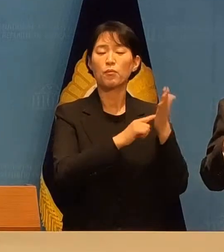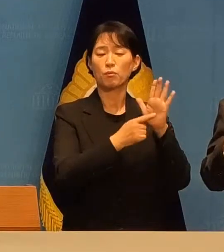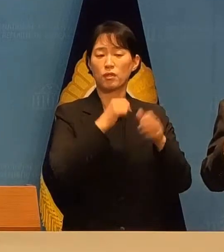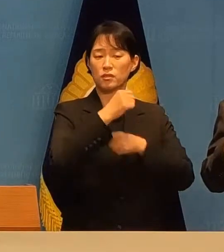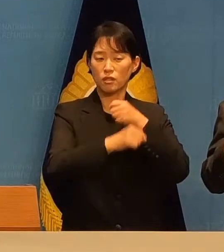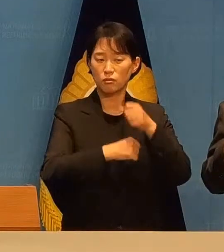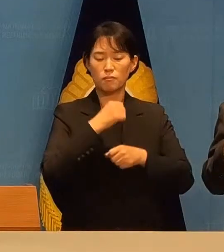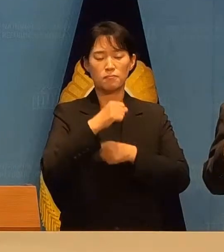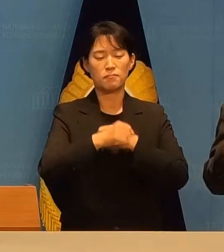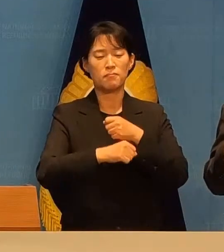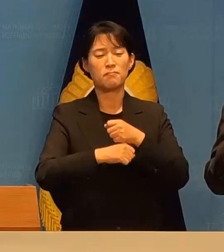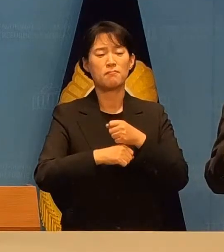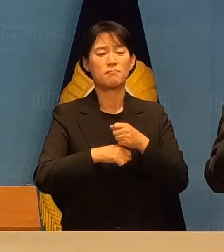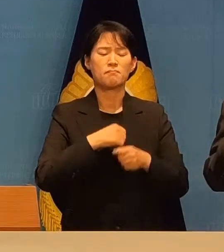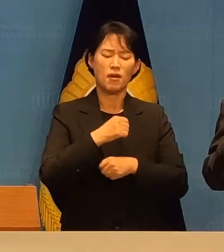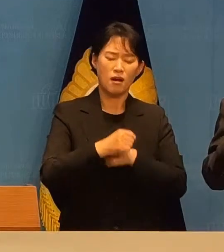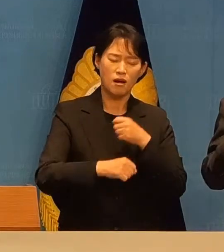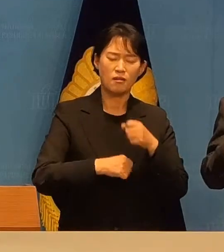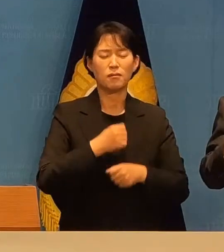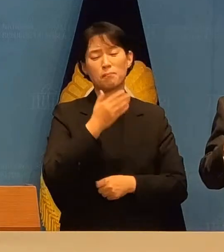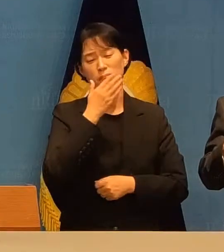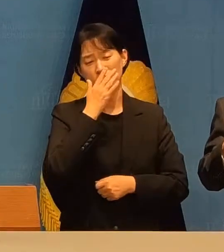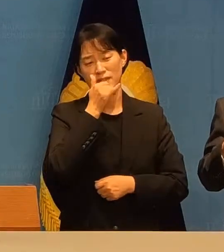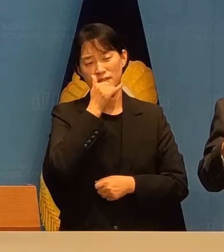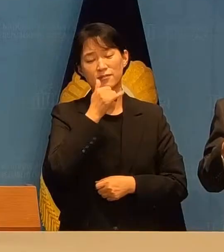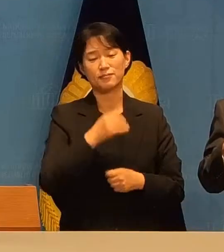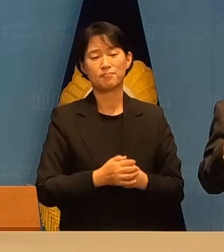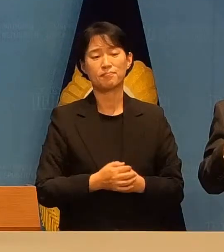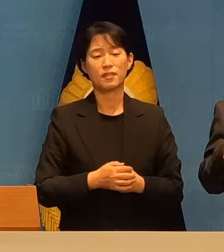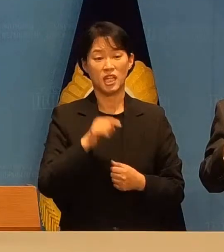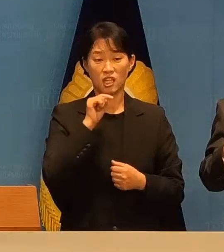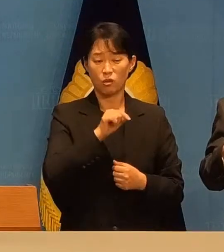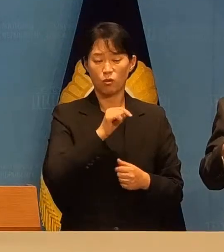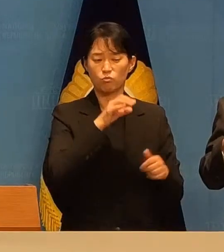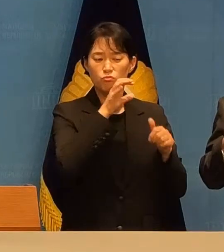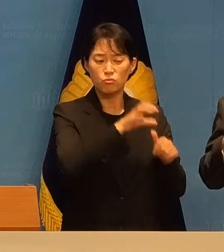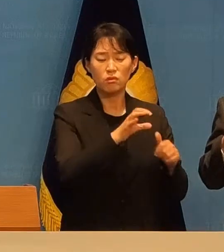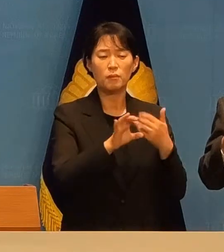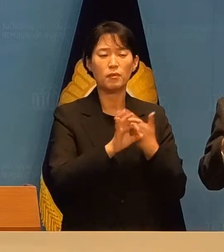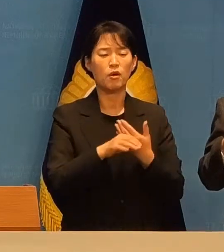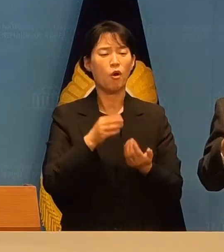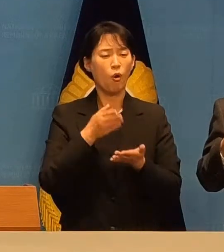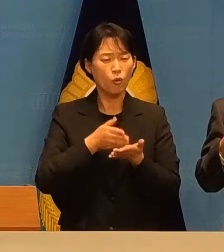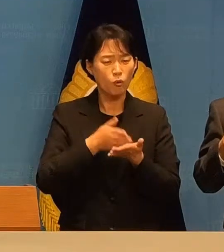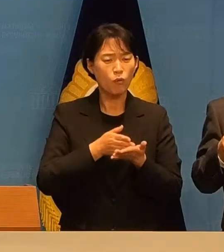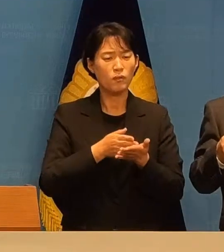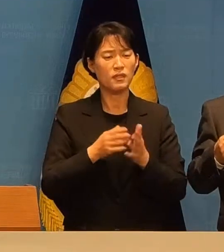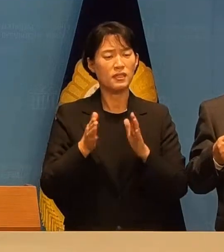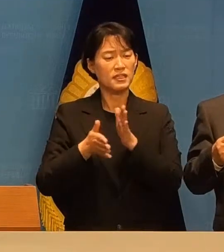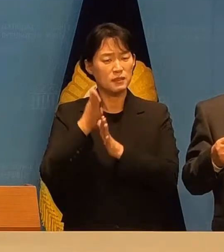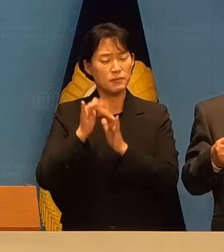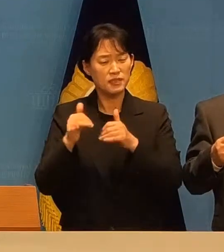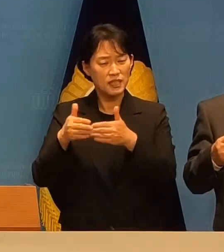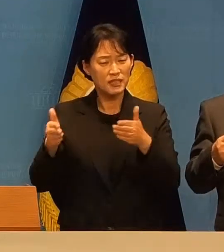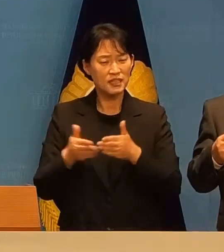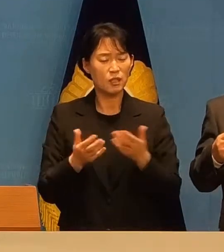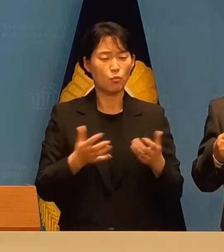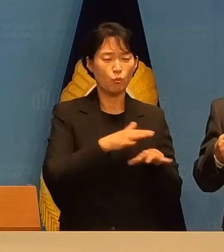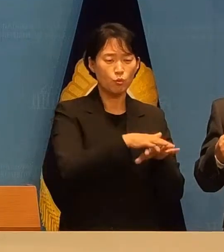자유를 마음껏 누림에 있습니다. 이것을 구속한다면 언론, 시민단체,